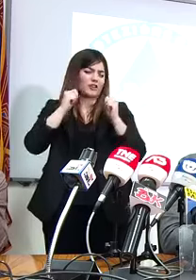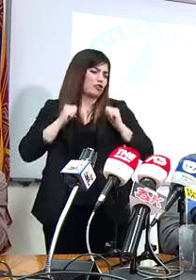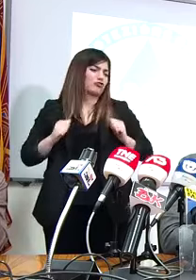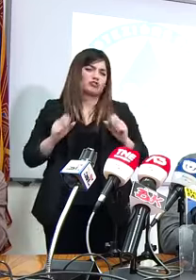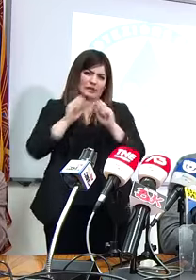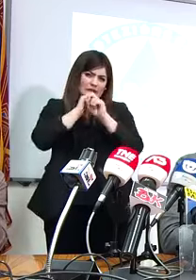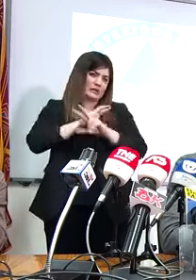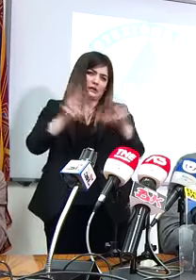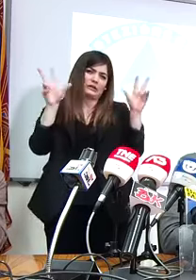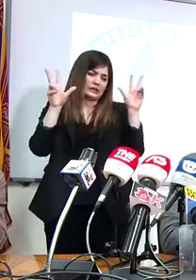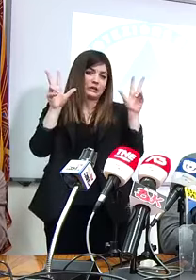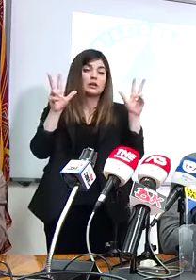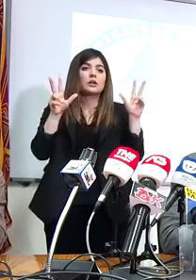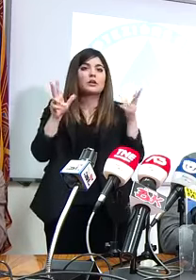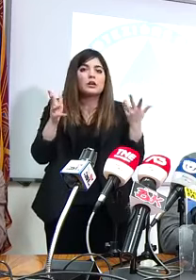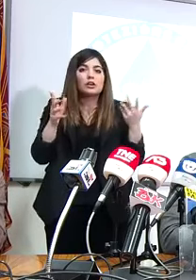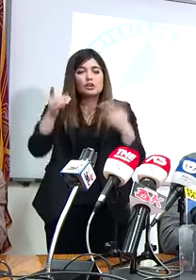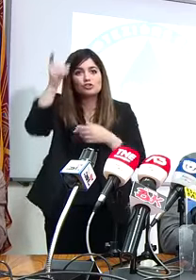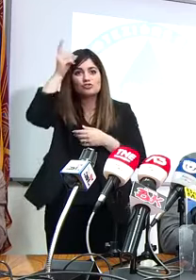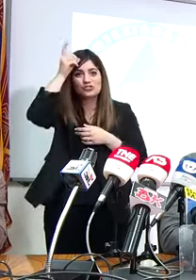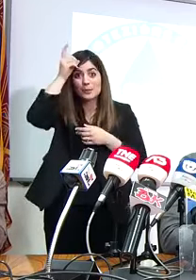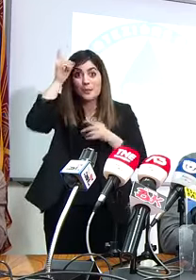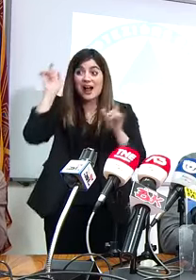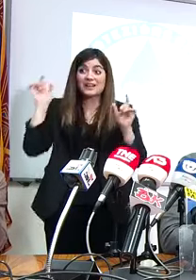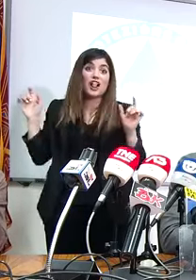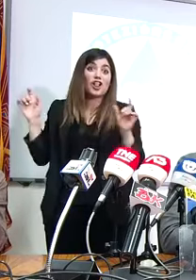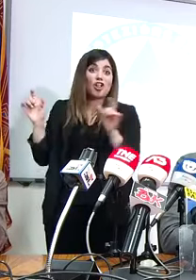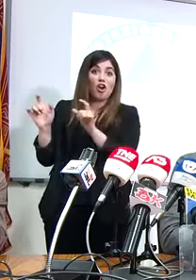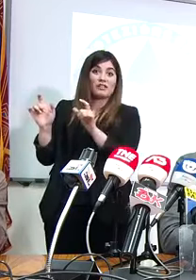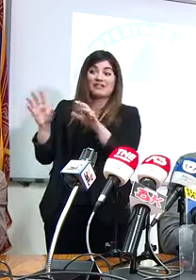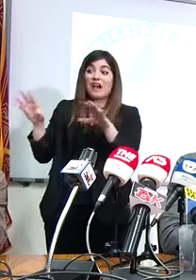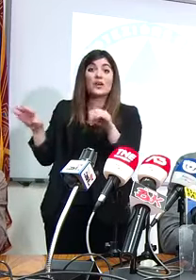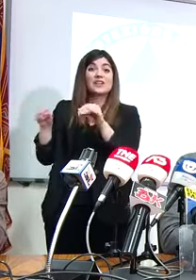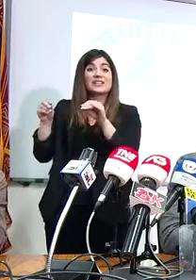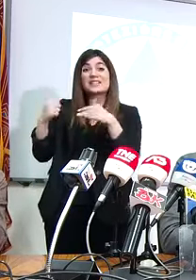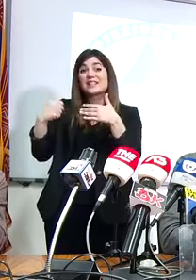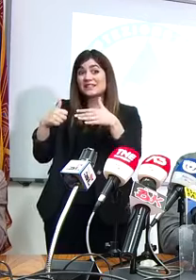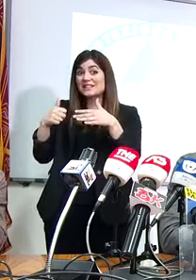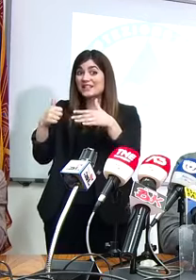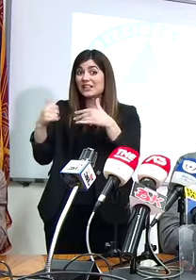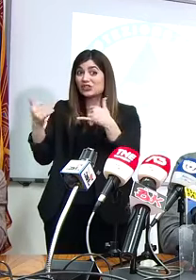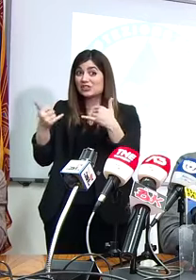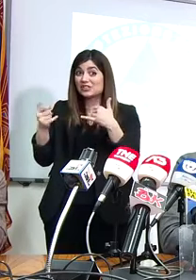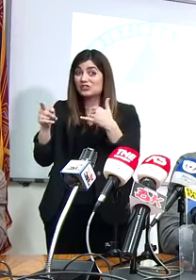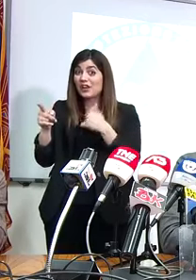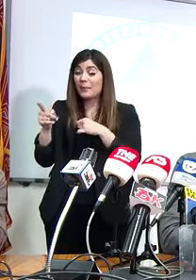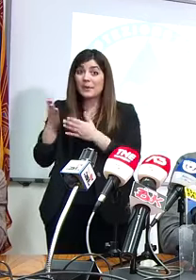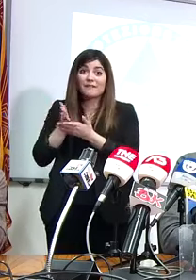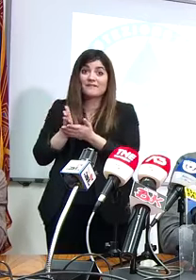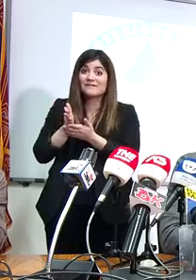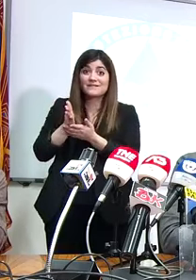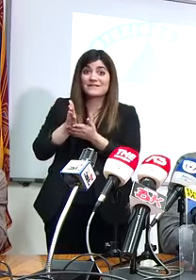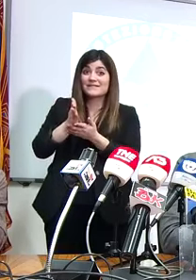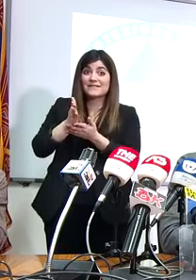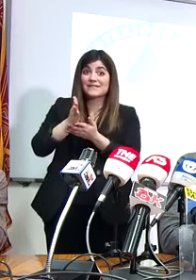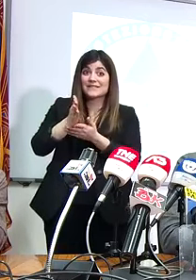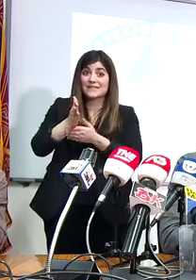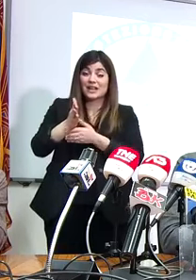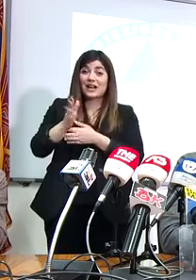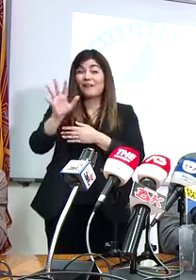ricordare che la germania in lockdown da 16 di dicembre e forse se lo sfanga verso i primi di marzo